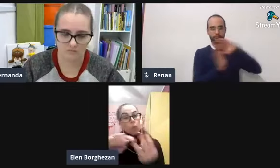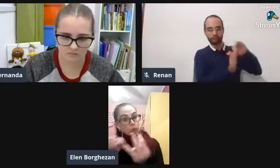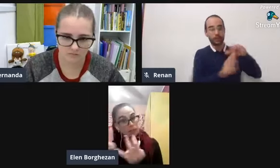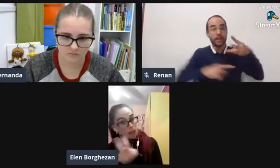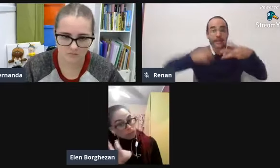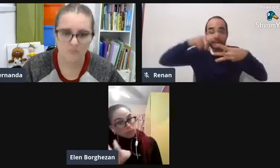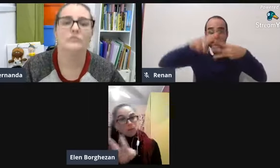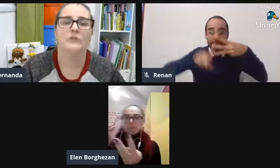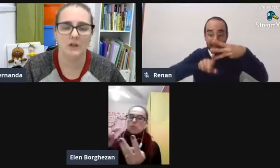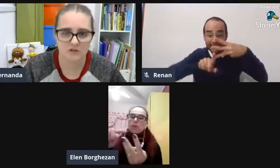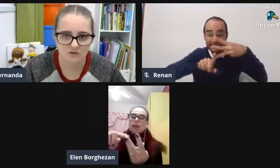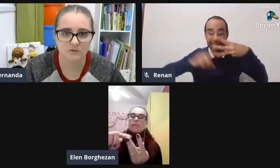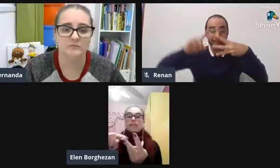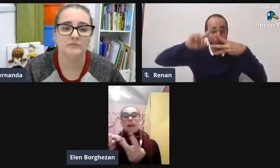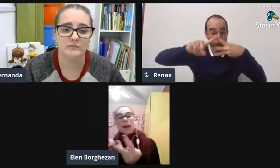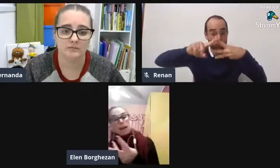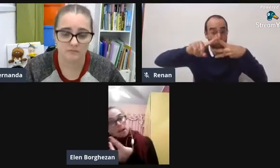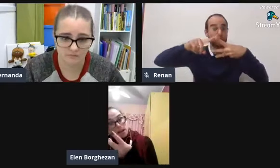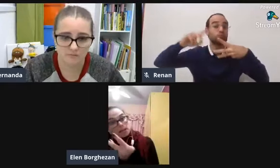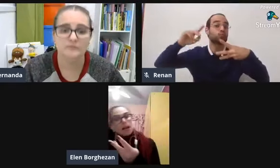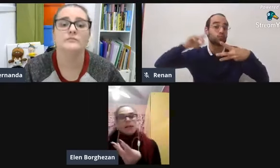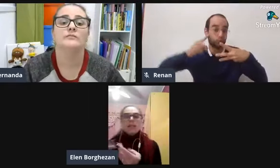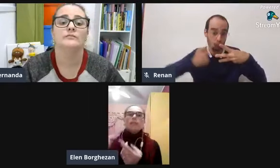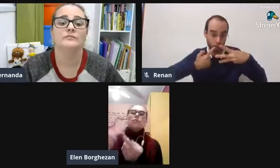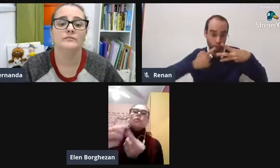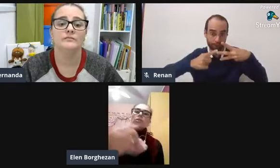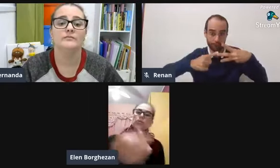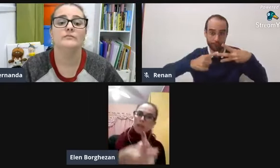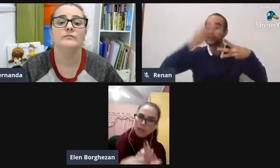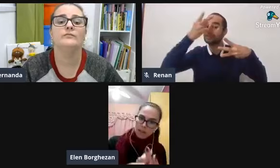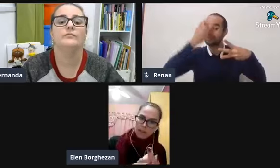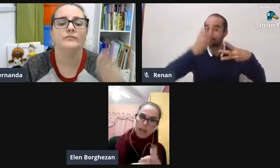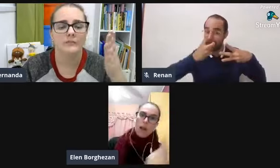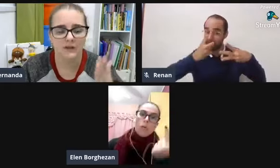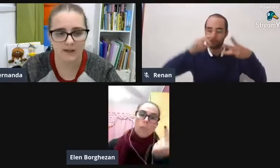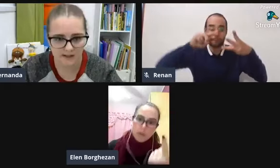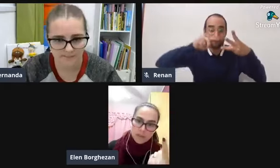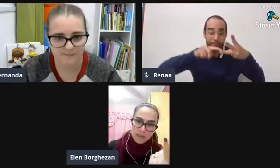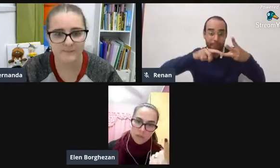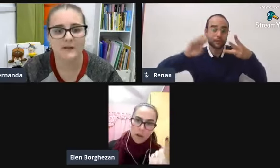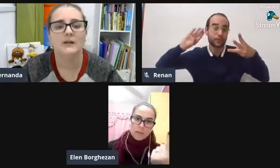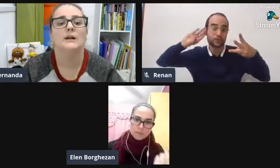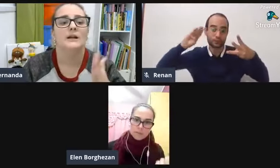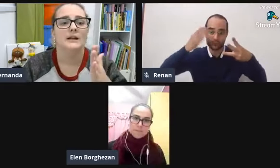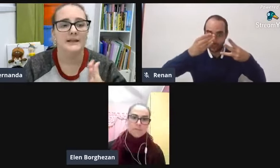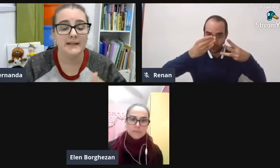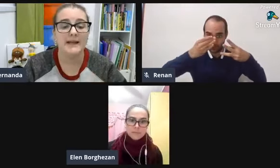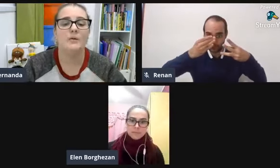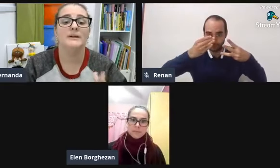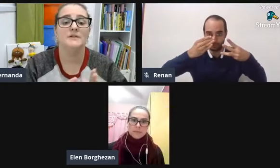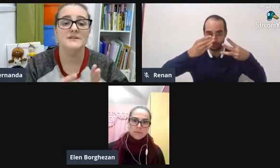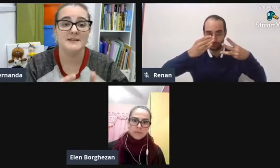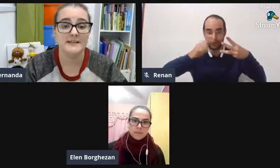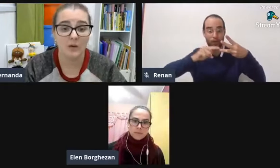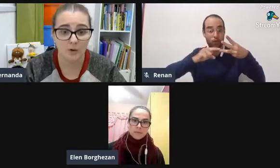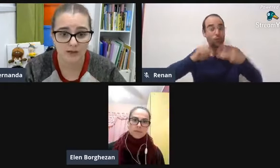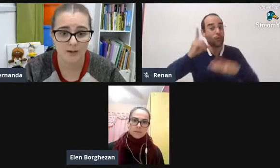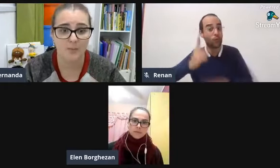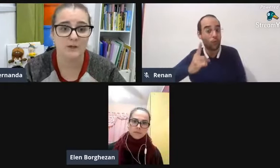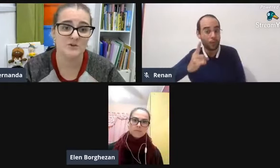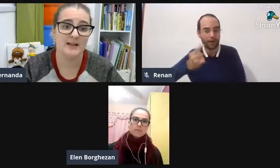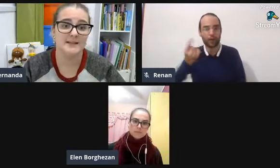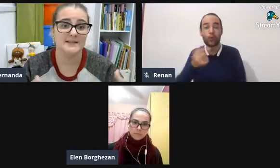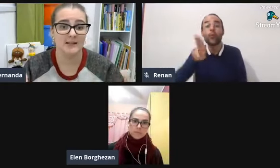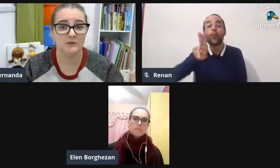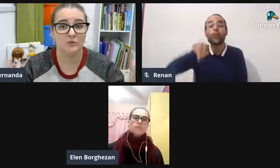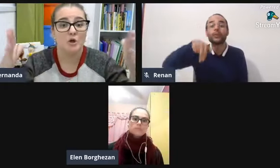é surda, a pessoa que é cega, e aí a surdo-cegueira, que é uma coisa só. Que é uma deficiência única,